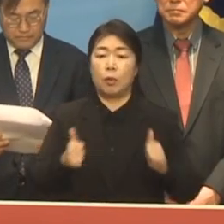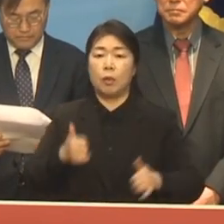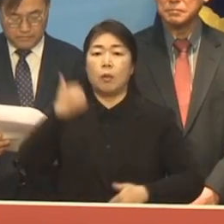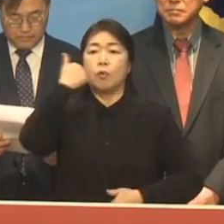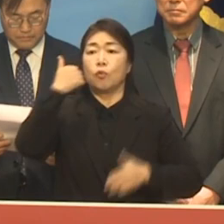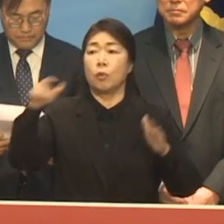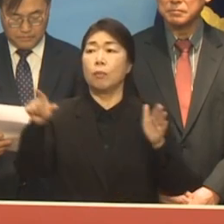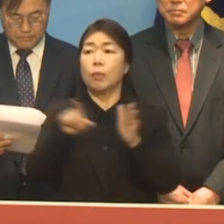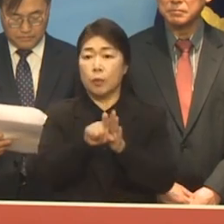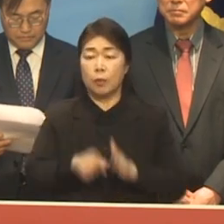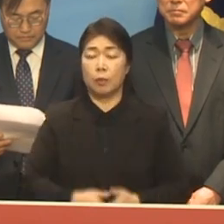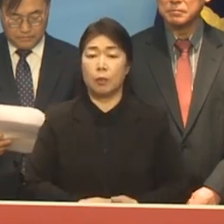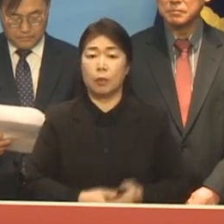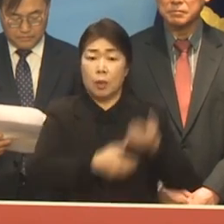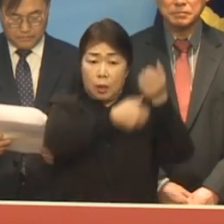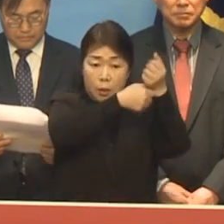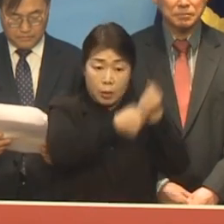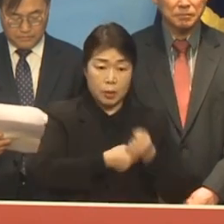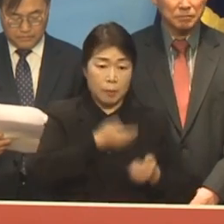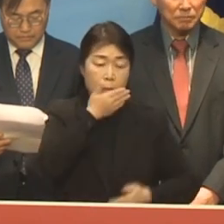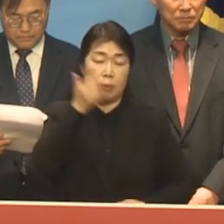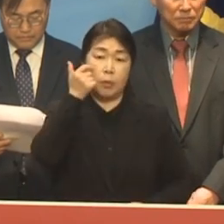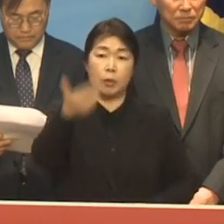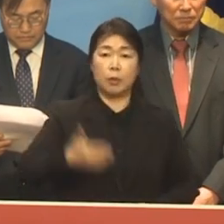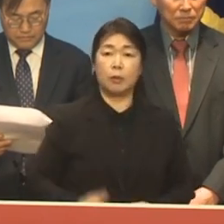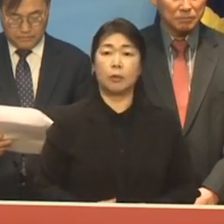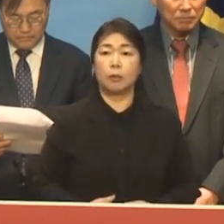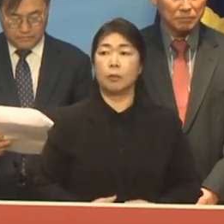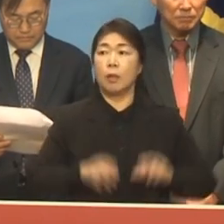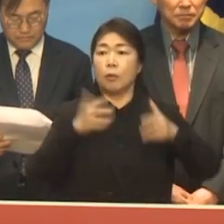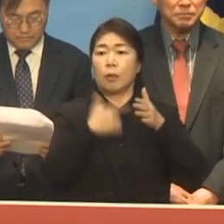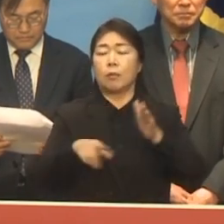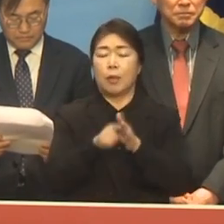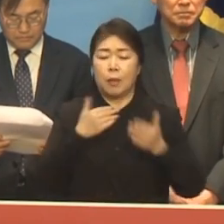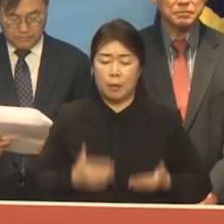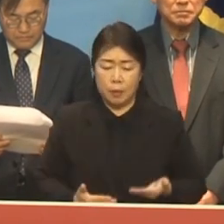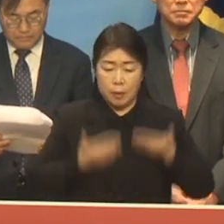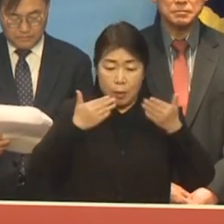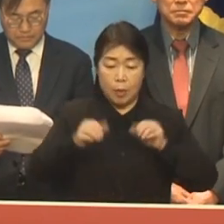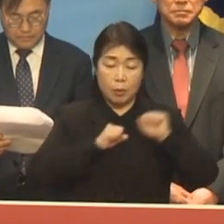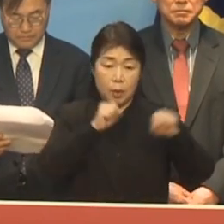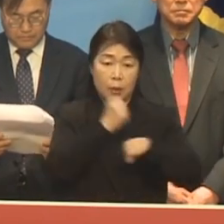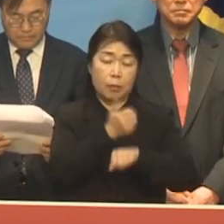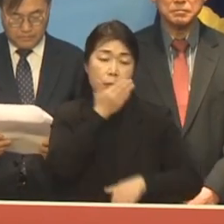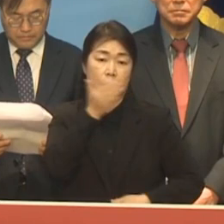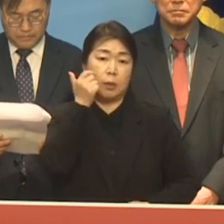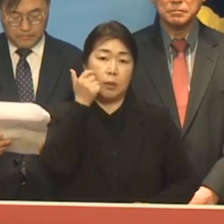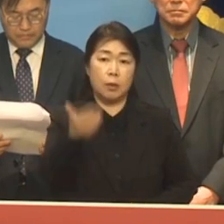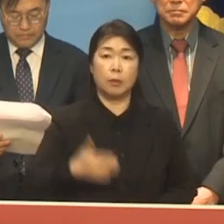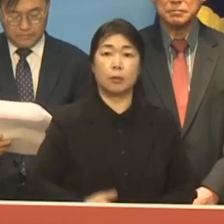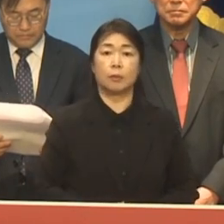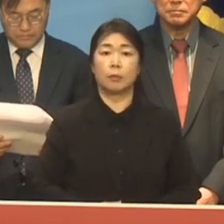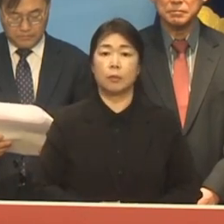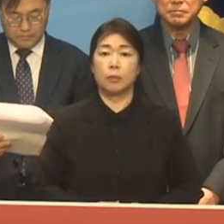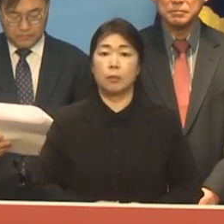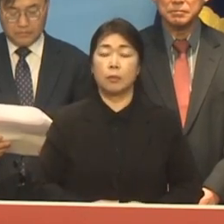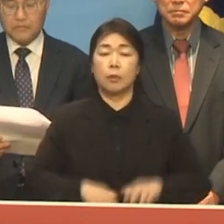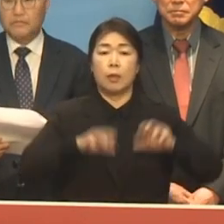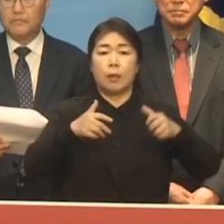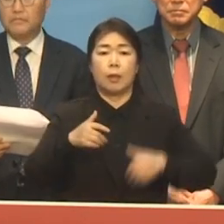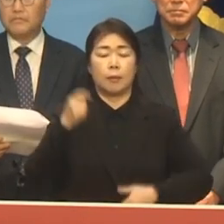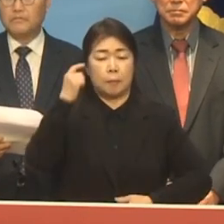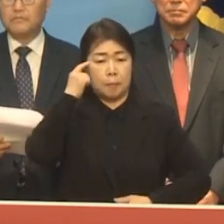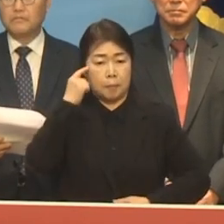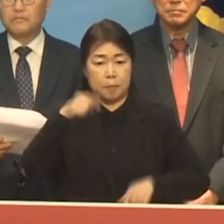수 있으며 어찌 국가를 위한 사명을 가질 수 있겠습니까? 무너진 국가 기강을